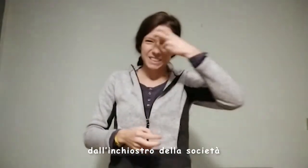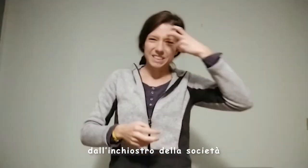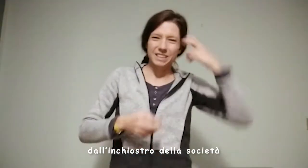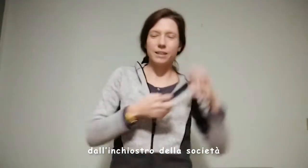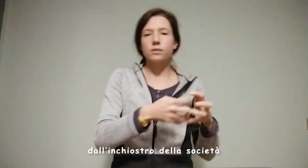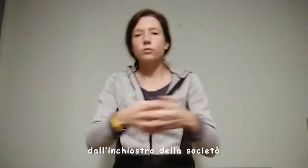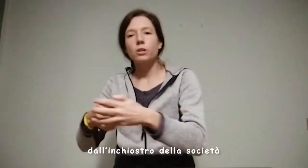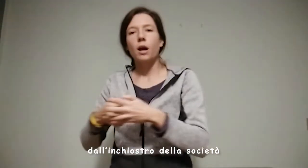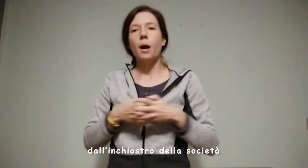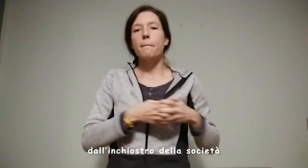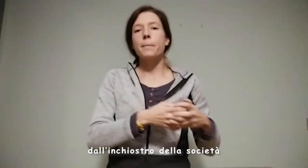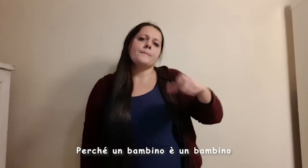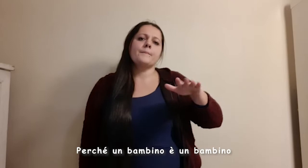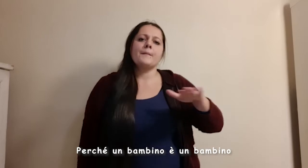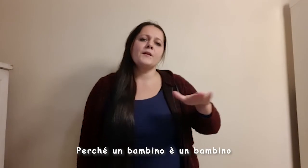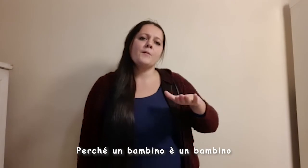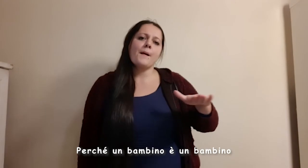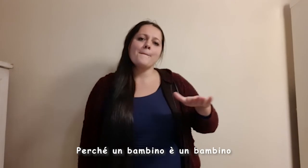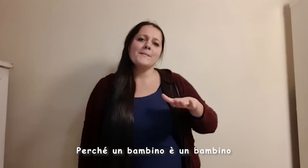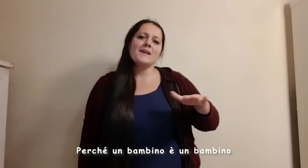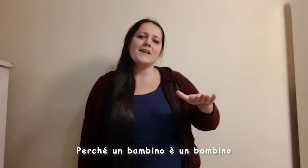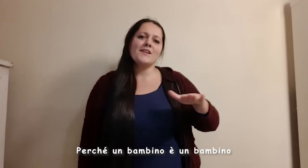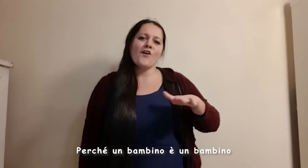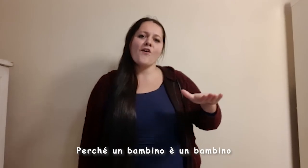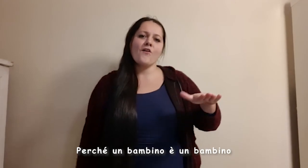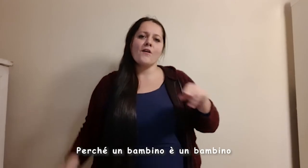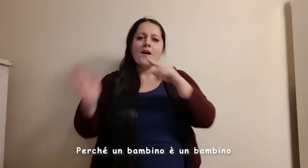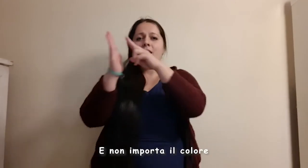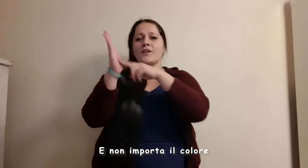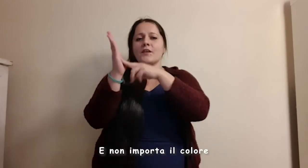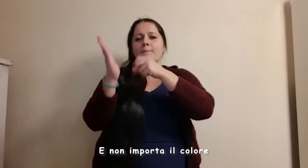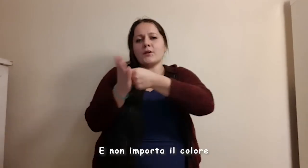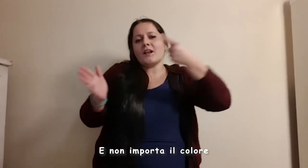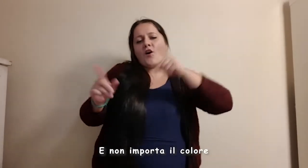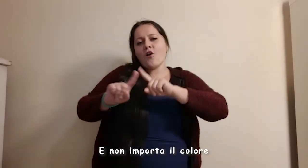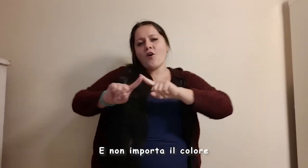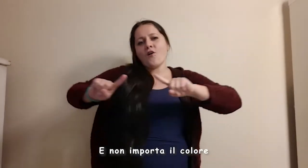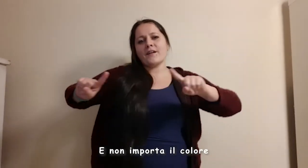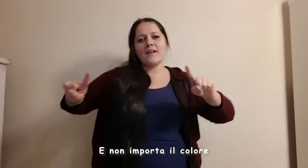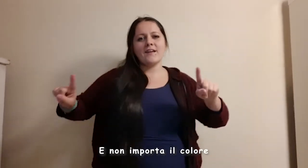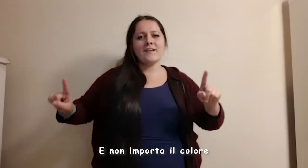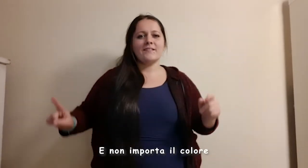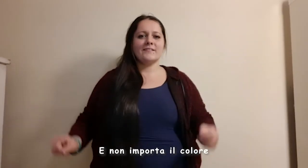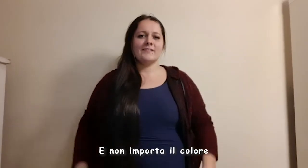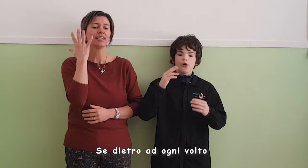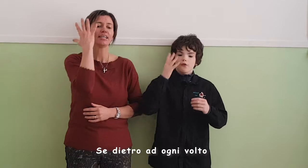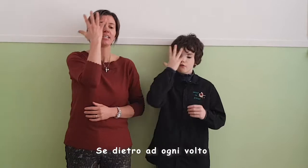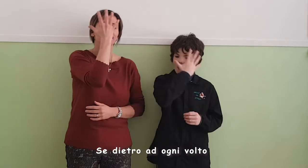dall'inchiostro della società. Perché un bambino è un bambino e non importa il colore.